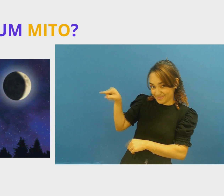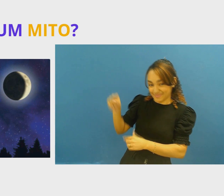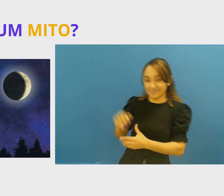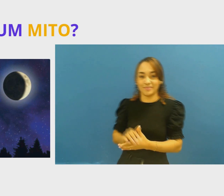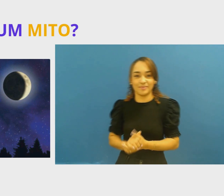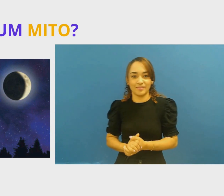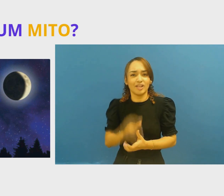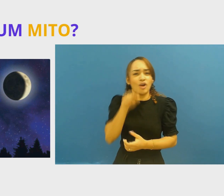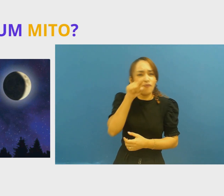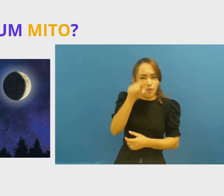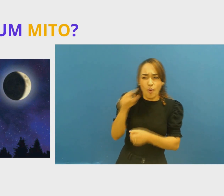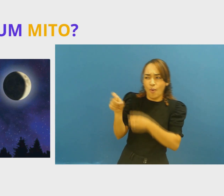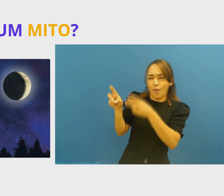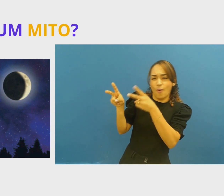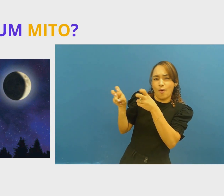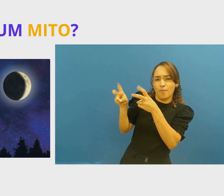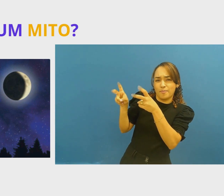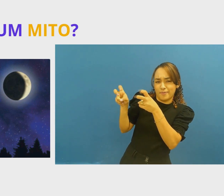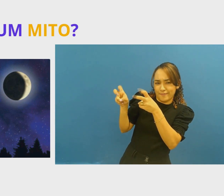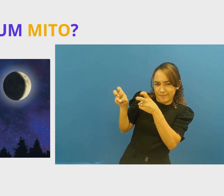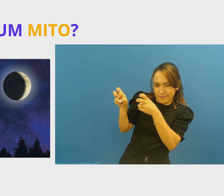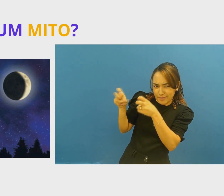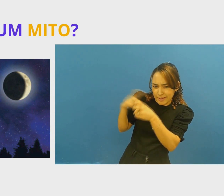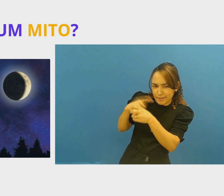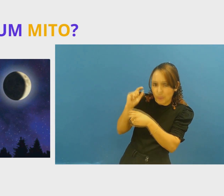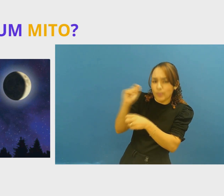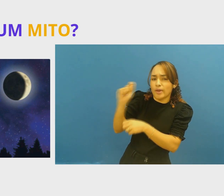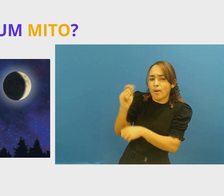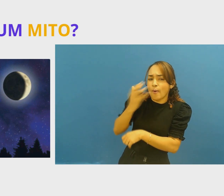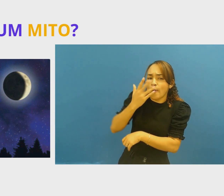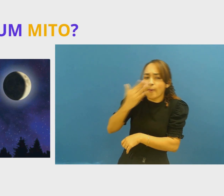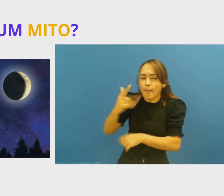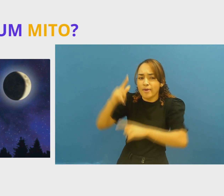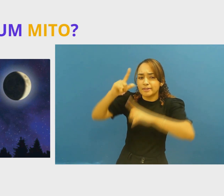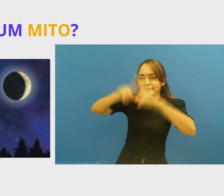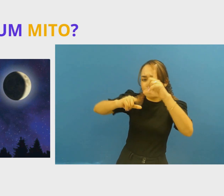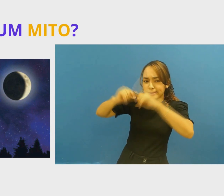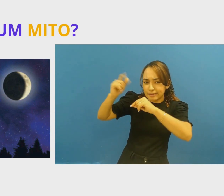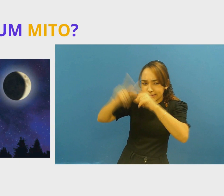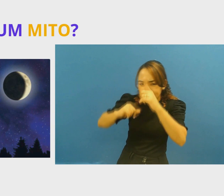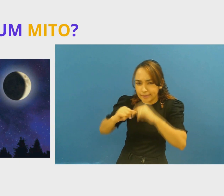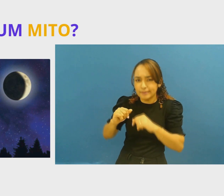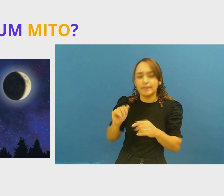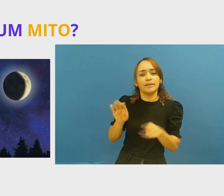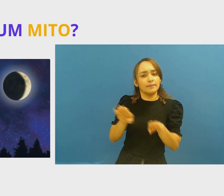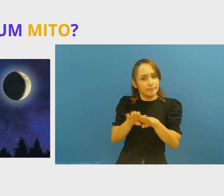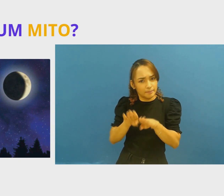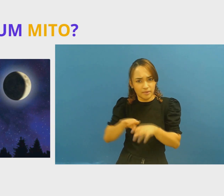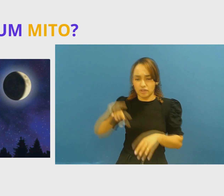nesse quadro. Você pode perceber cada elemento que há ali.